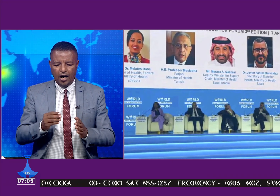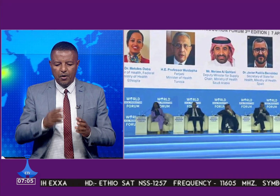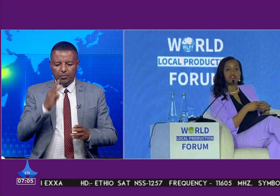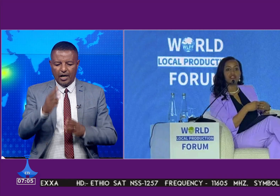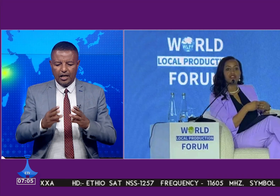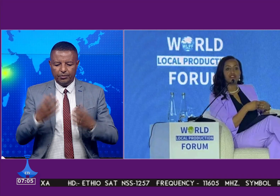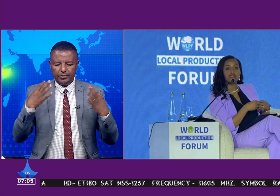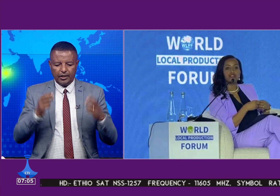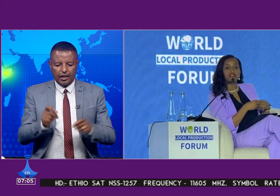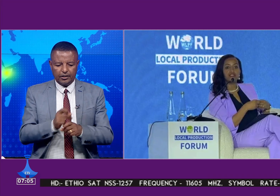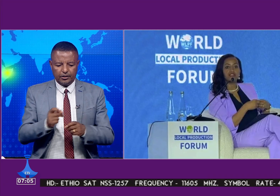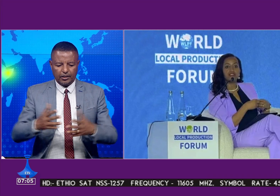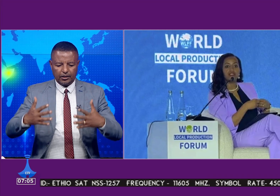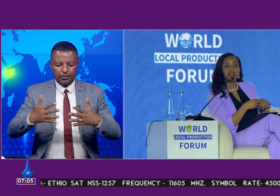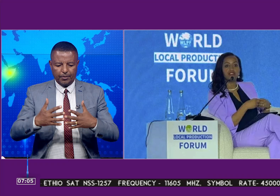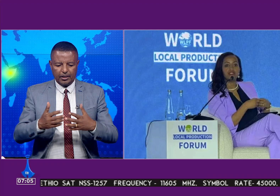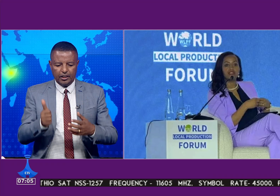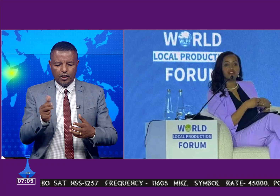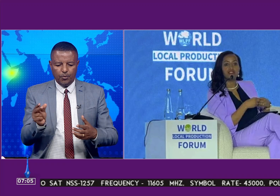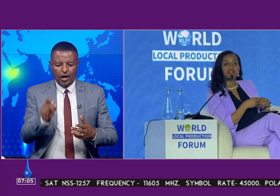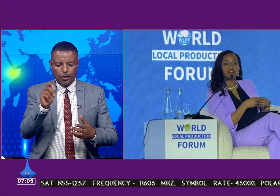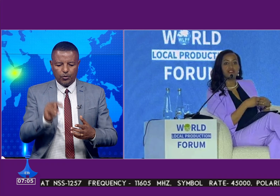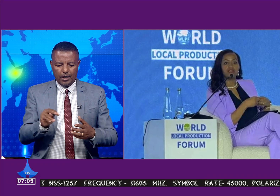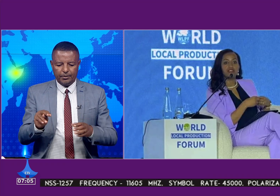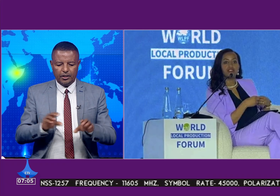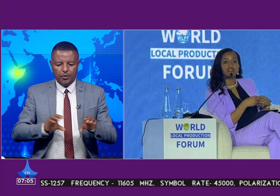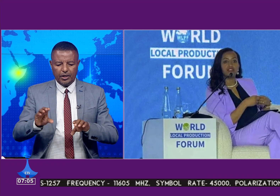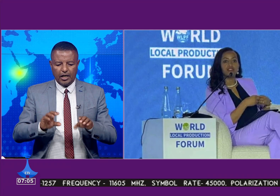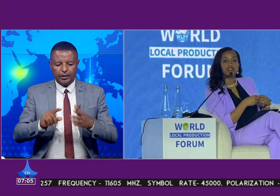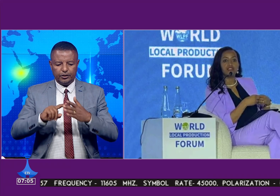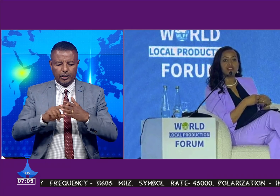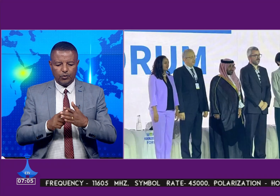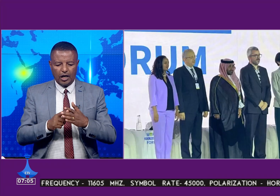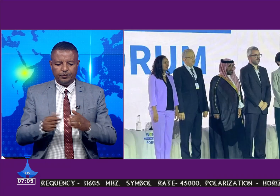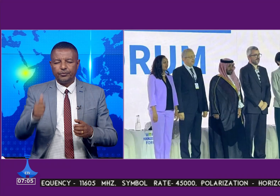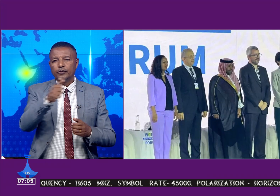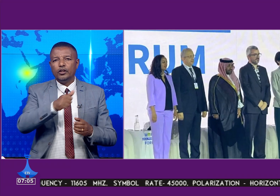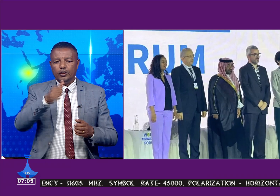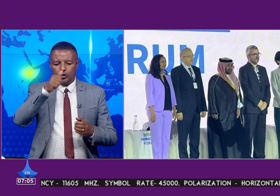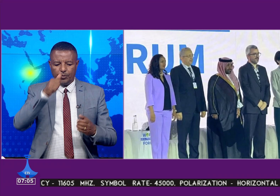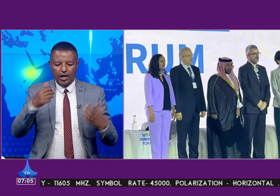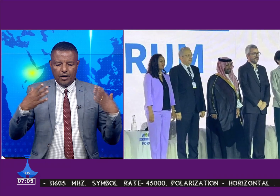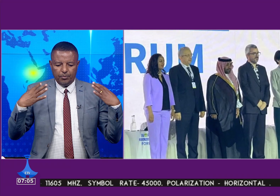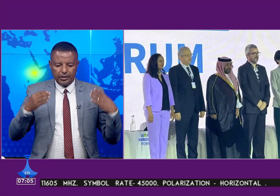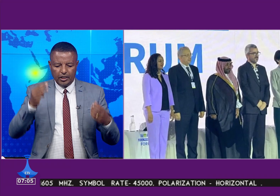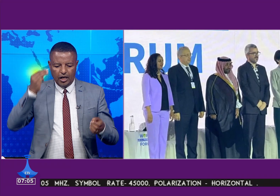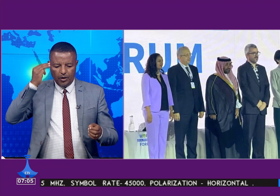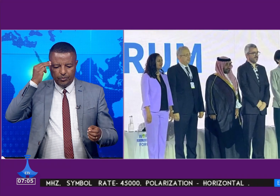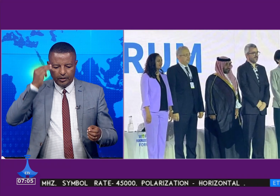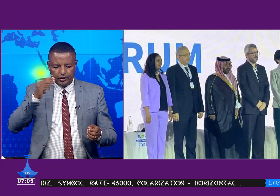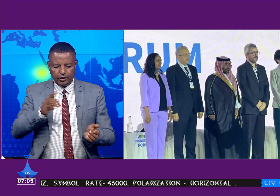አዘጋጆችና በዓለም ጤና ድርጅት አስተባባሪነት በአቡዳቢ መካሄድ ጀምሯል። ኢትዮጵያ